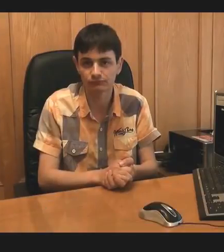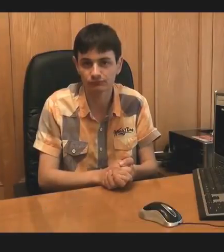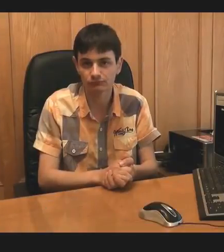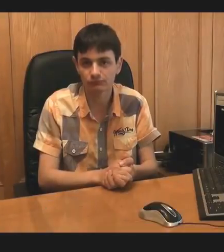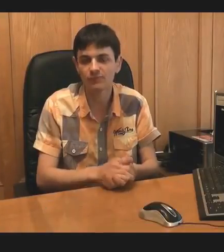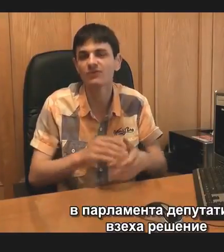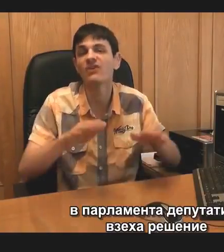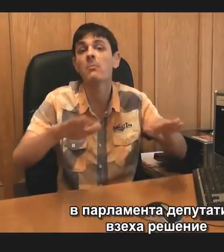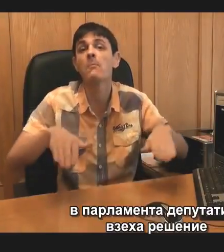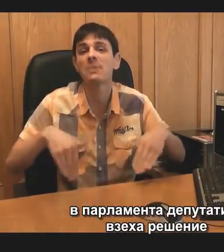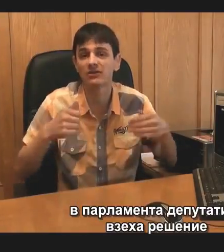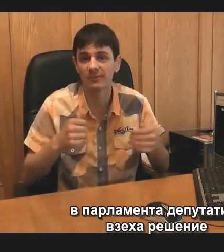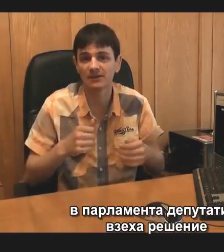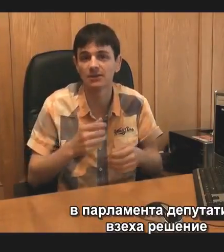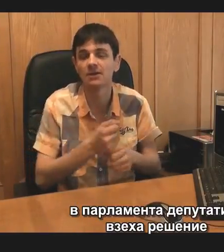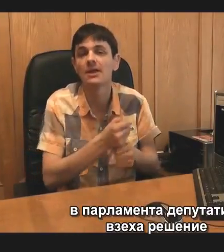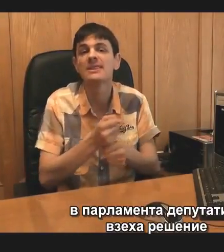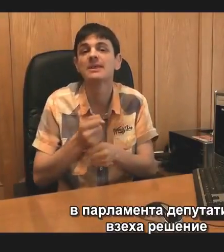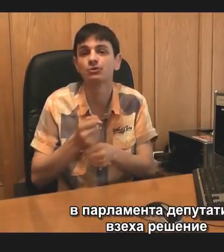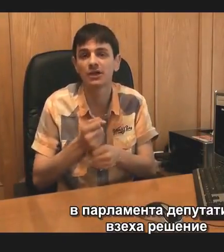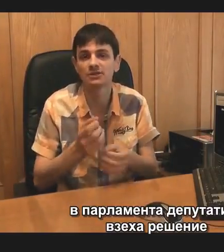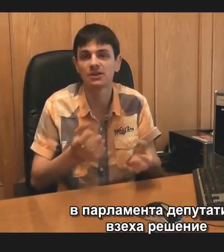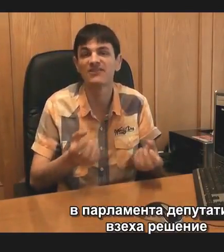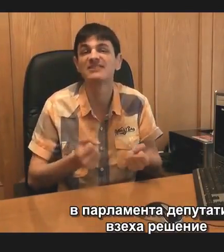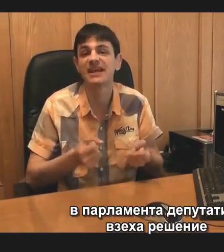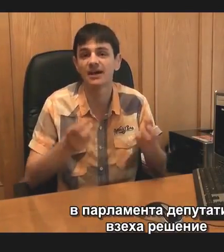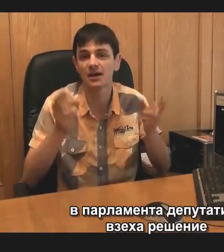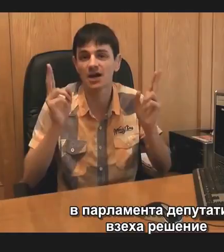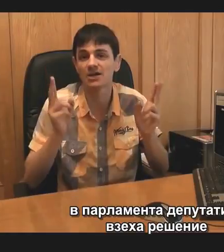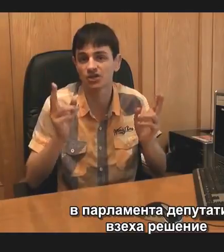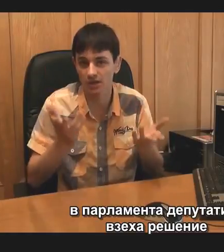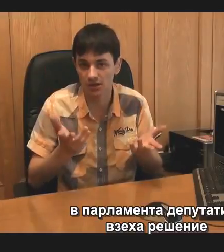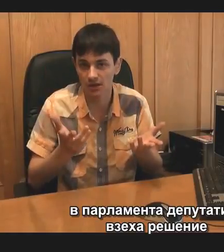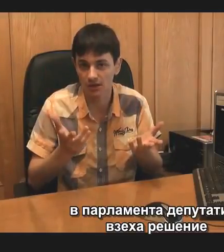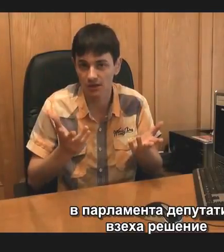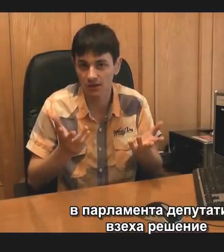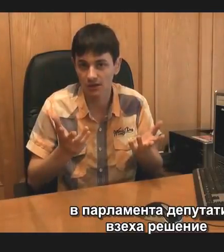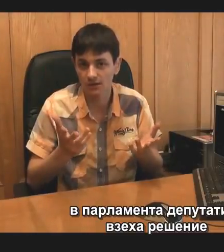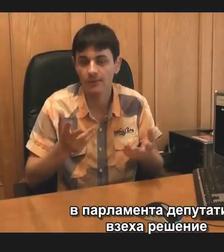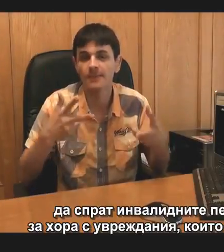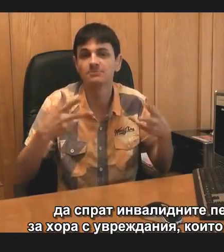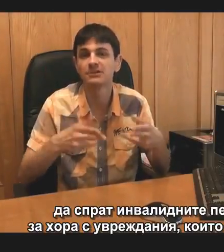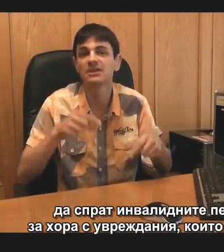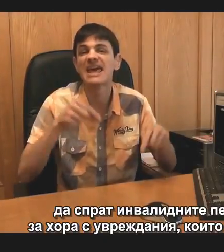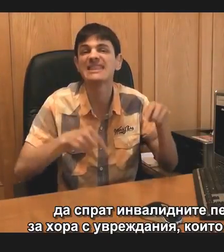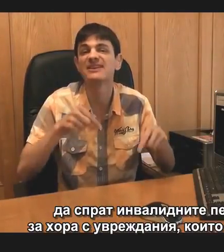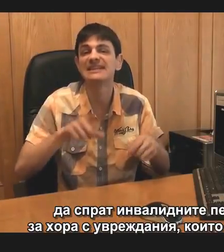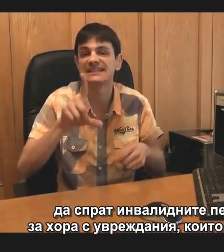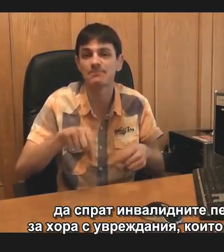в парламента депутатите взеха решение да спрят инвалидните